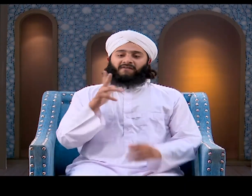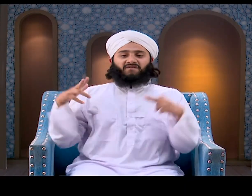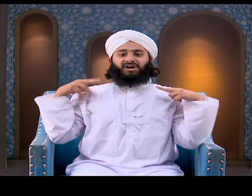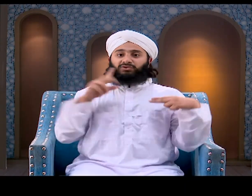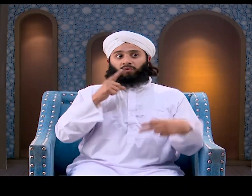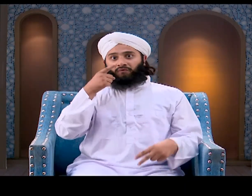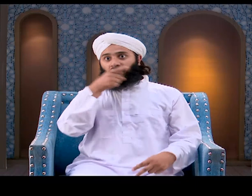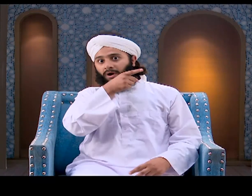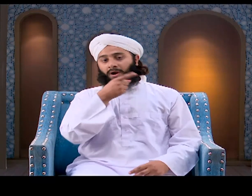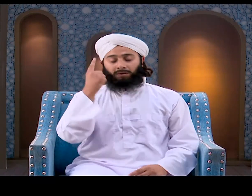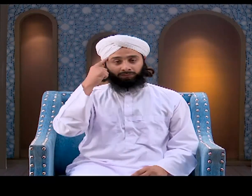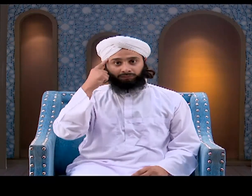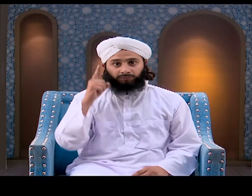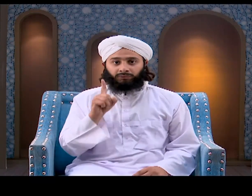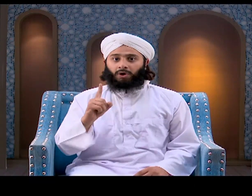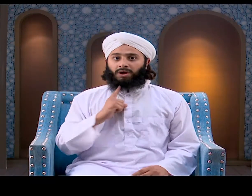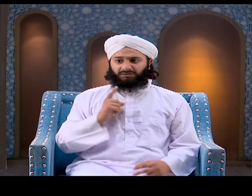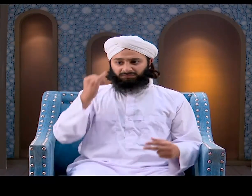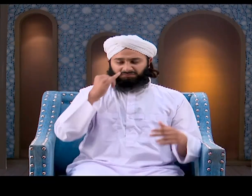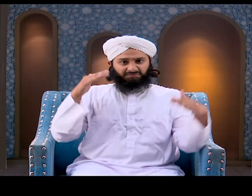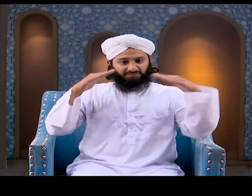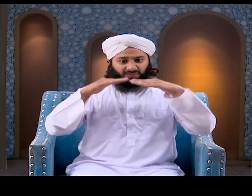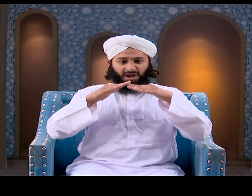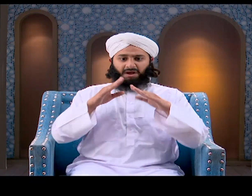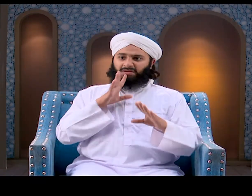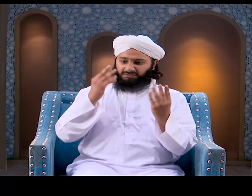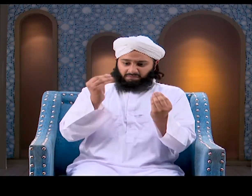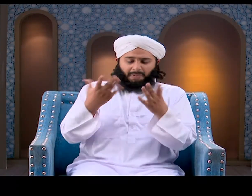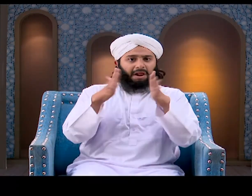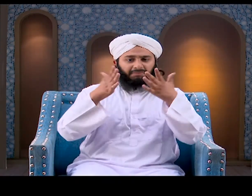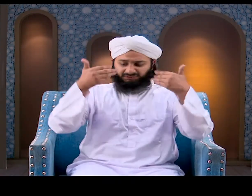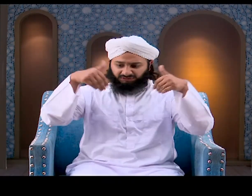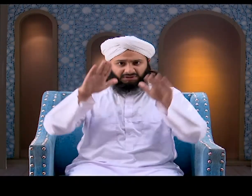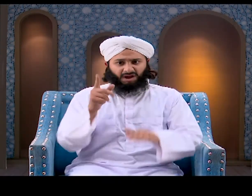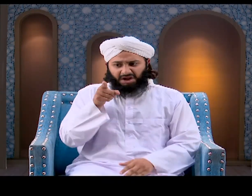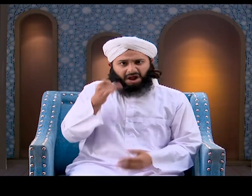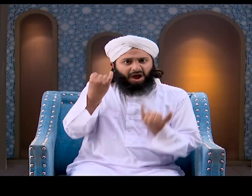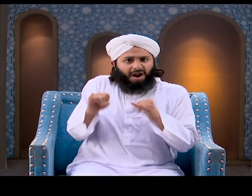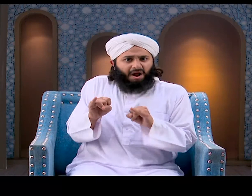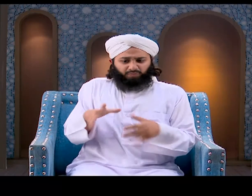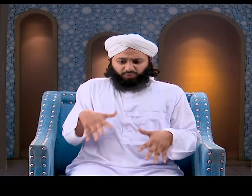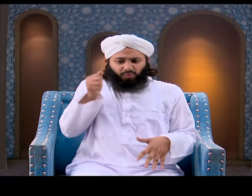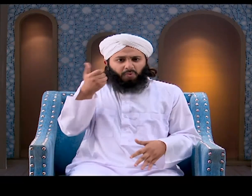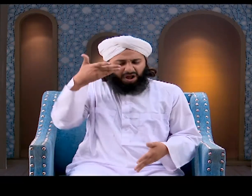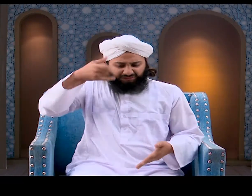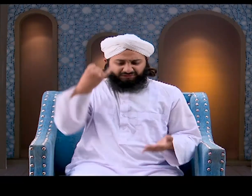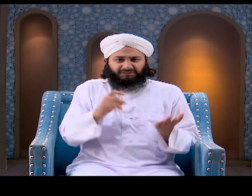فلاں، تو اس پر آسمان کے فرشتے کہتے ہیں اس کے لیے مرحبا نہیں ہے، یہ خبیث روح ہے جو خبیث جسم میں رہی، لوٹ